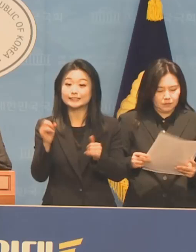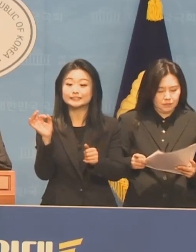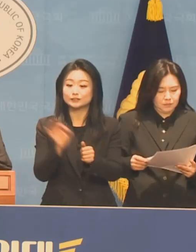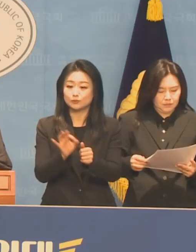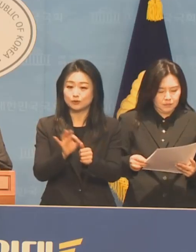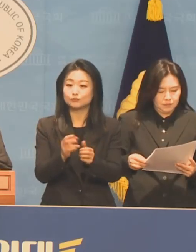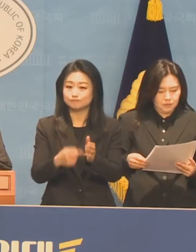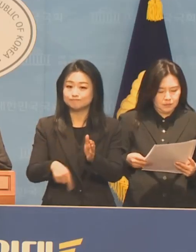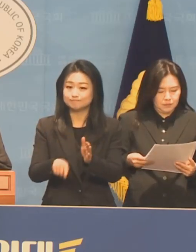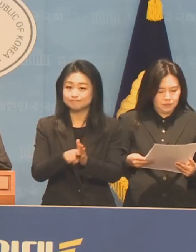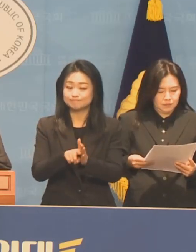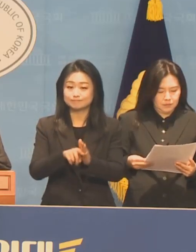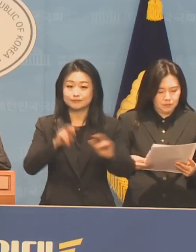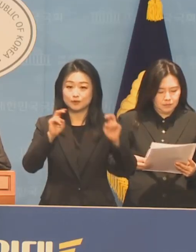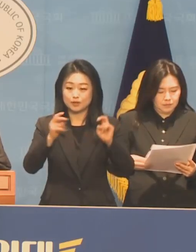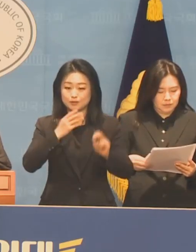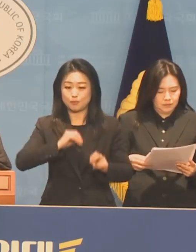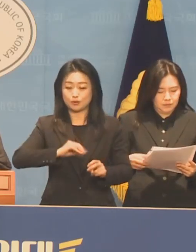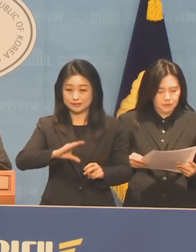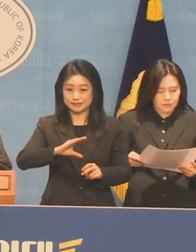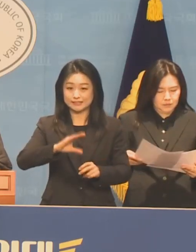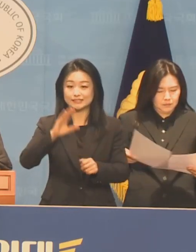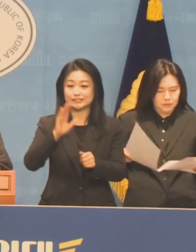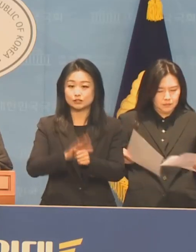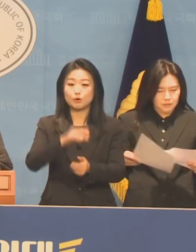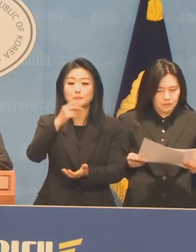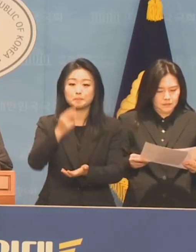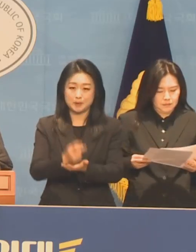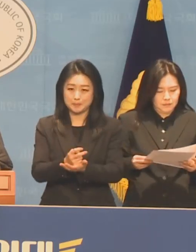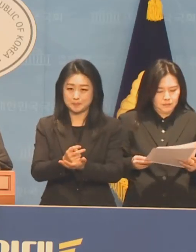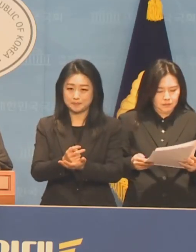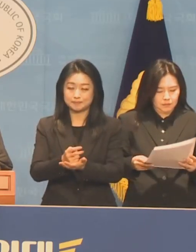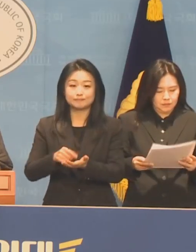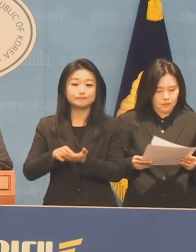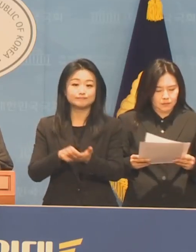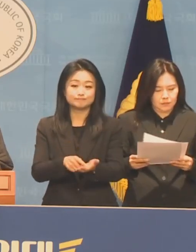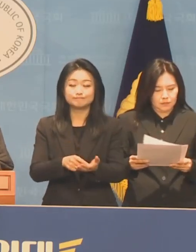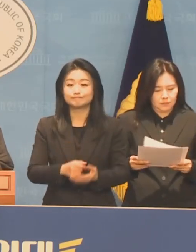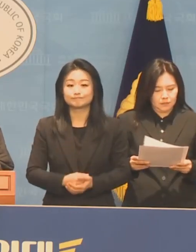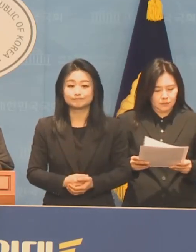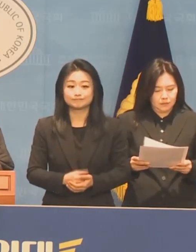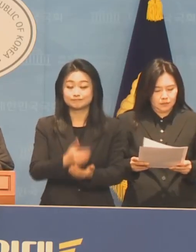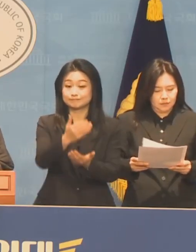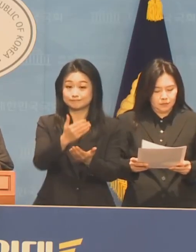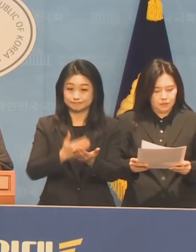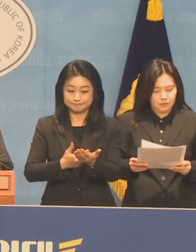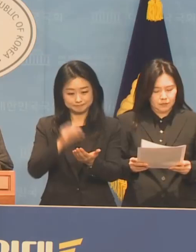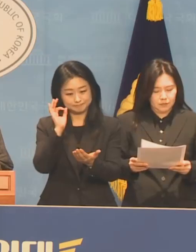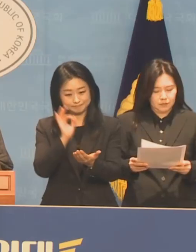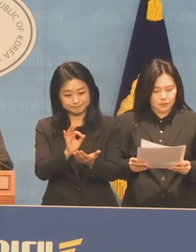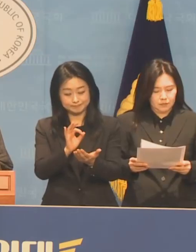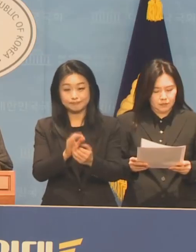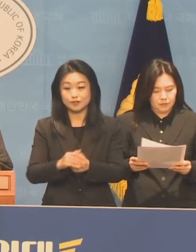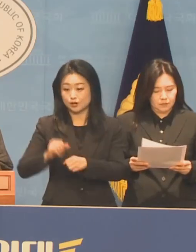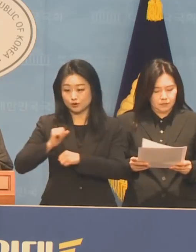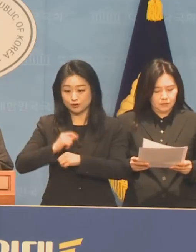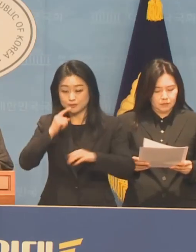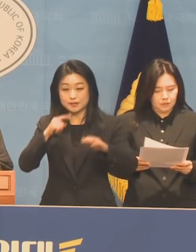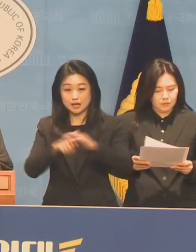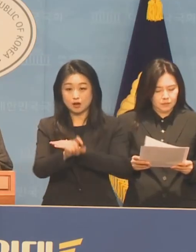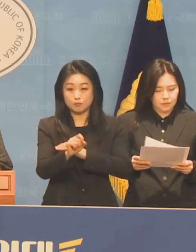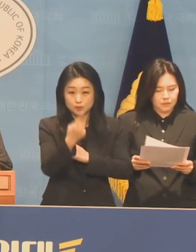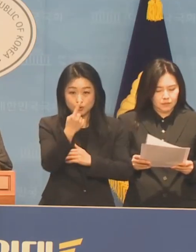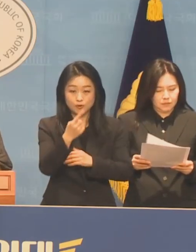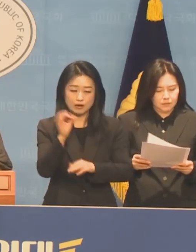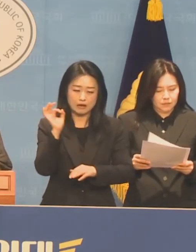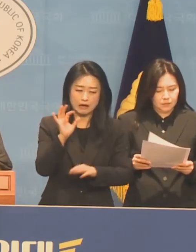지원을 위해서 직장인 복지휴가 지원법을 추진하고자 합니다. 법안 추진을 계기로 계엄으로 인해 꽁꽁 얼어붙은 소비